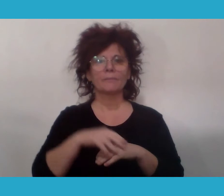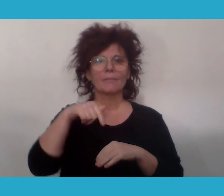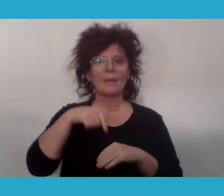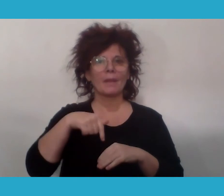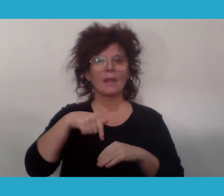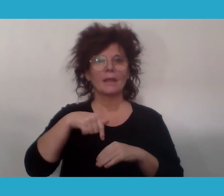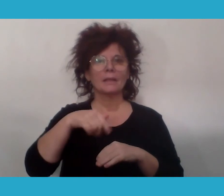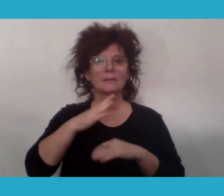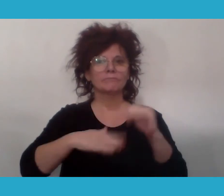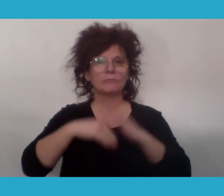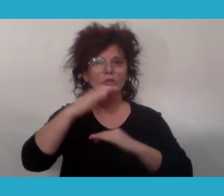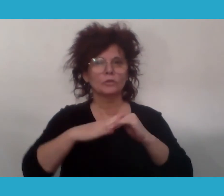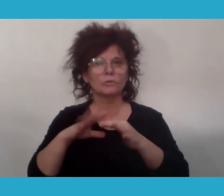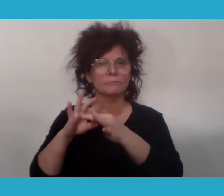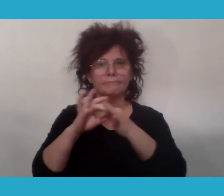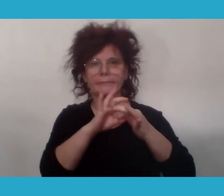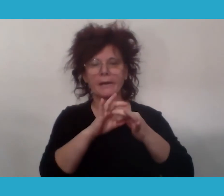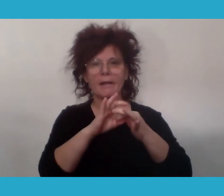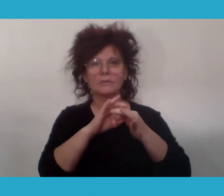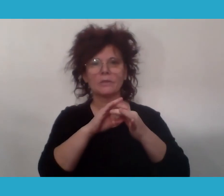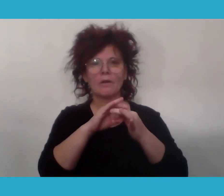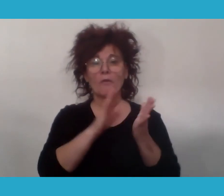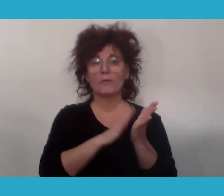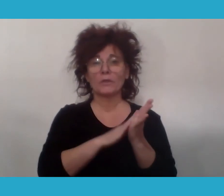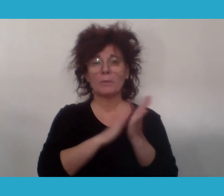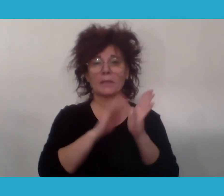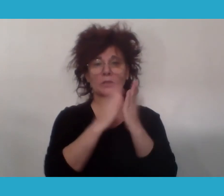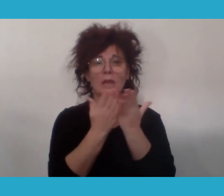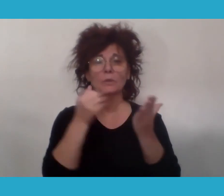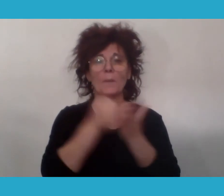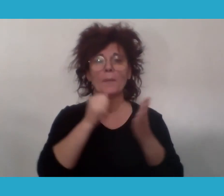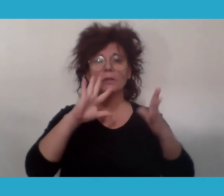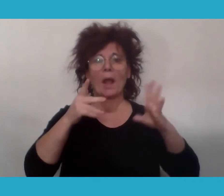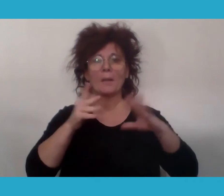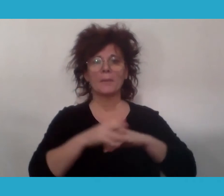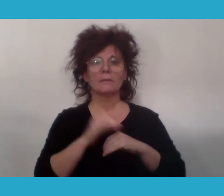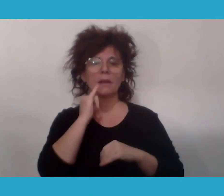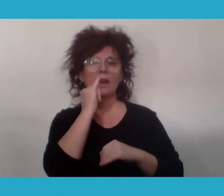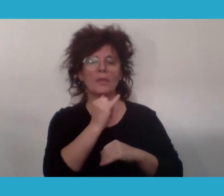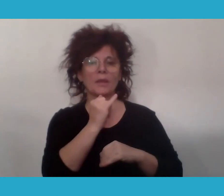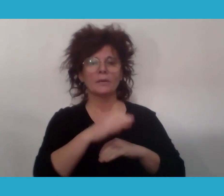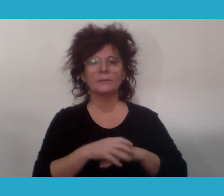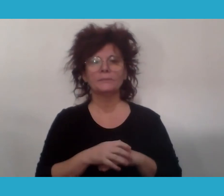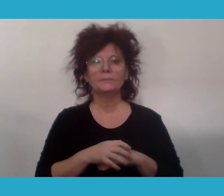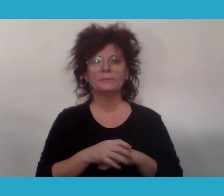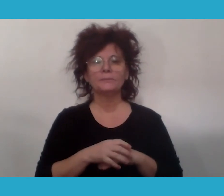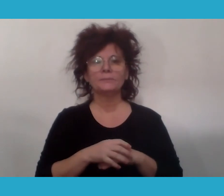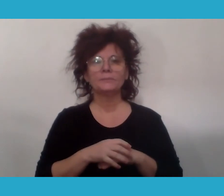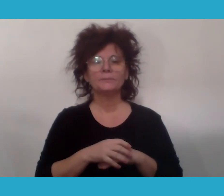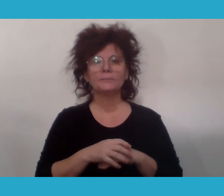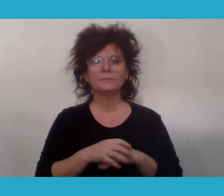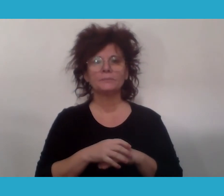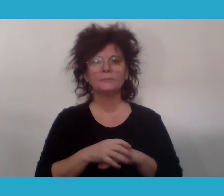al curso de esta traza, en su fundamentación al estudio de impacto ambiental, dijo, parafraseando la